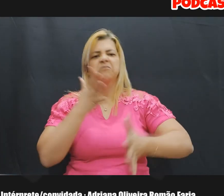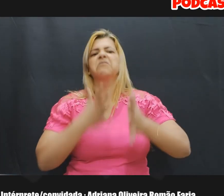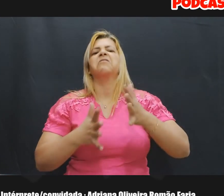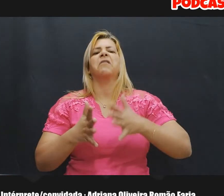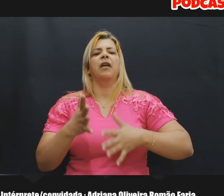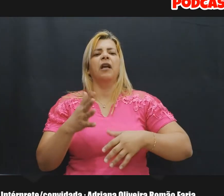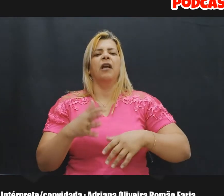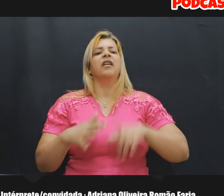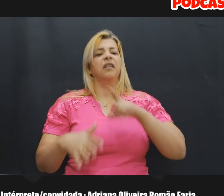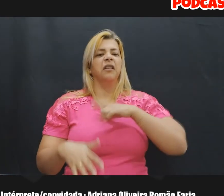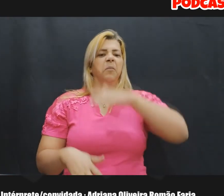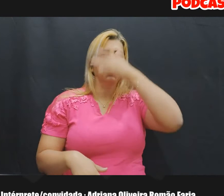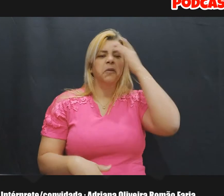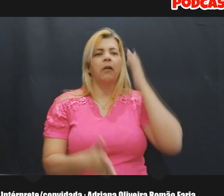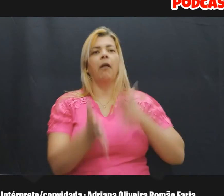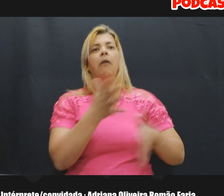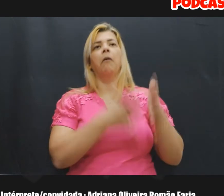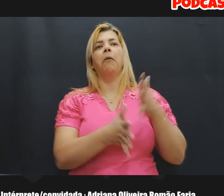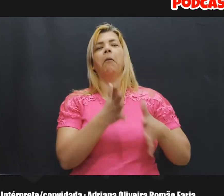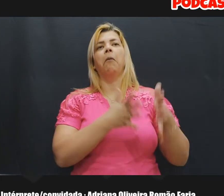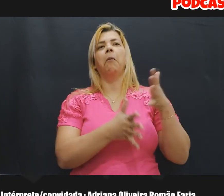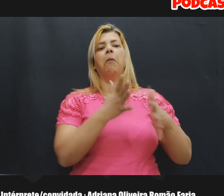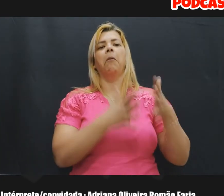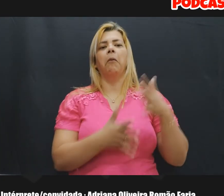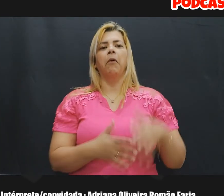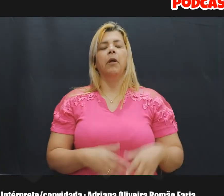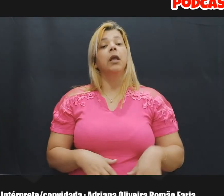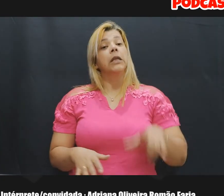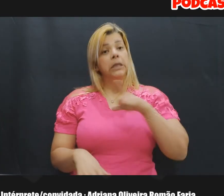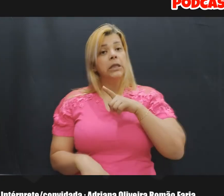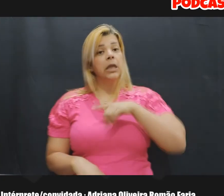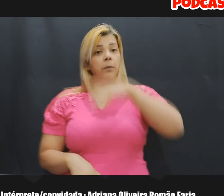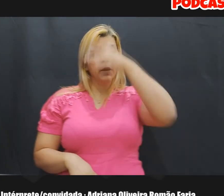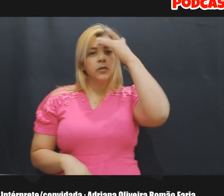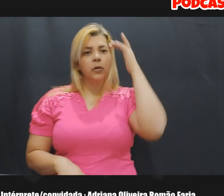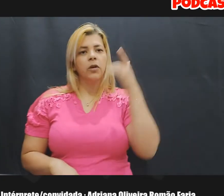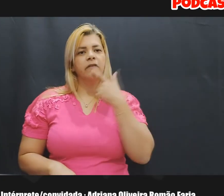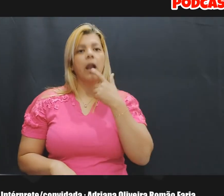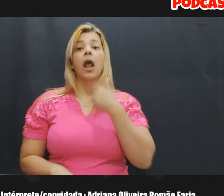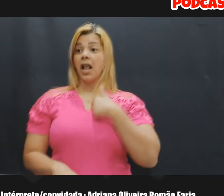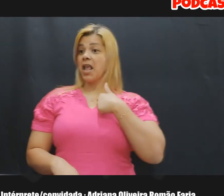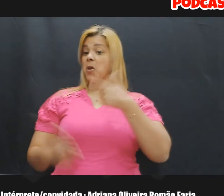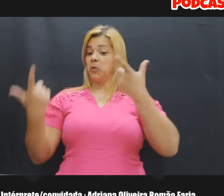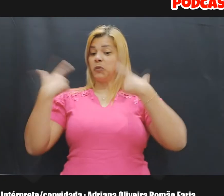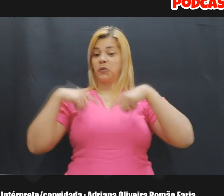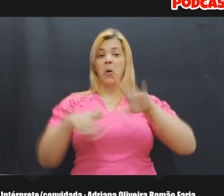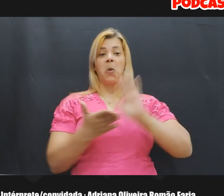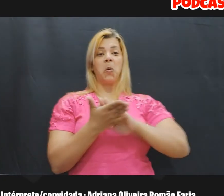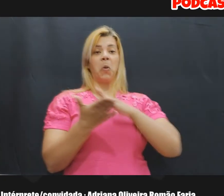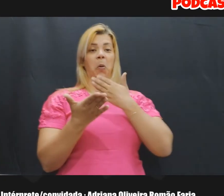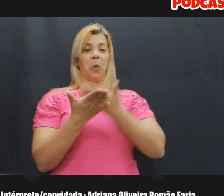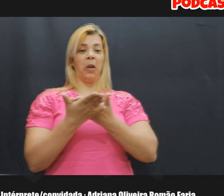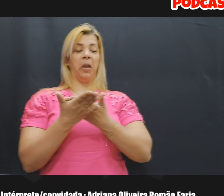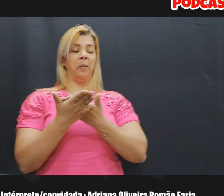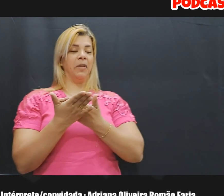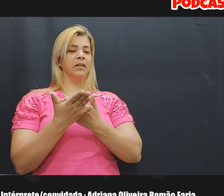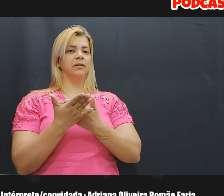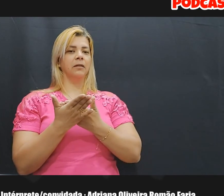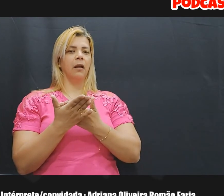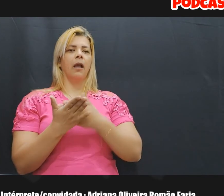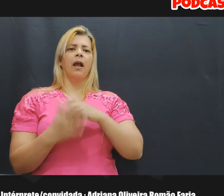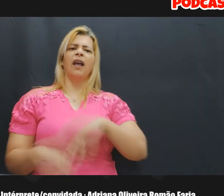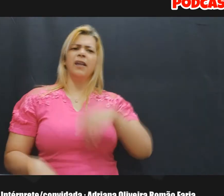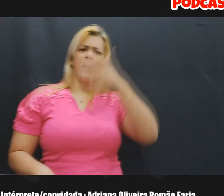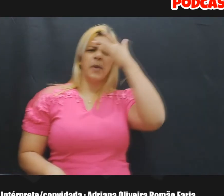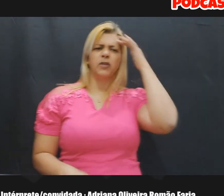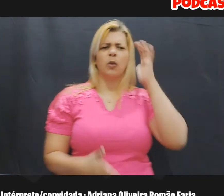televisão profissionais que se dizem profissionais fazendo Libras ali, nós que entendemos,